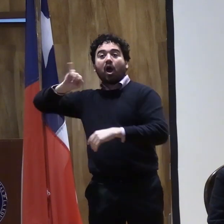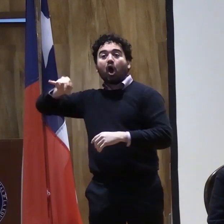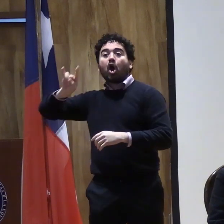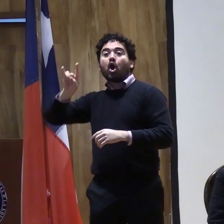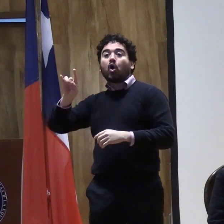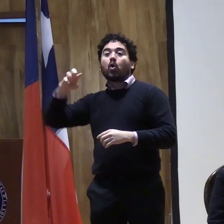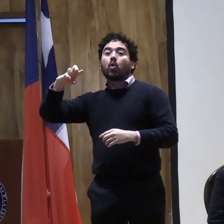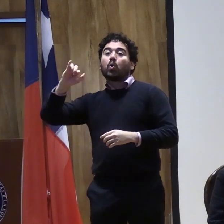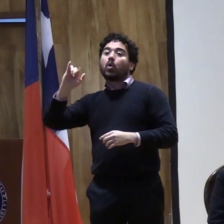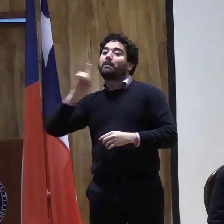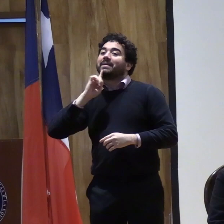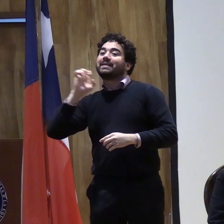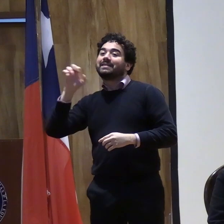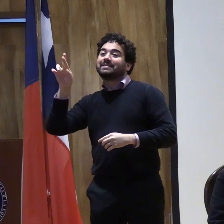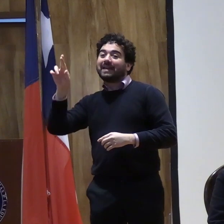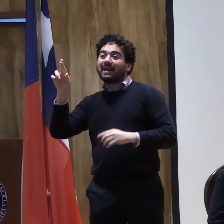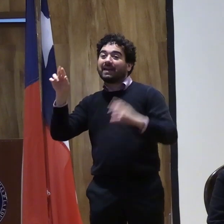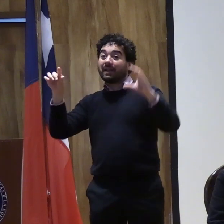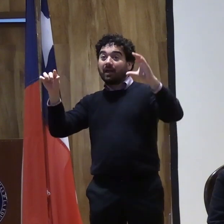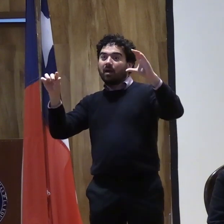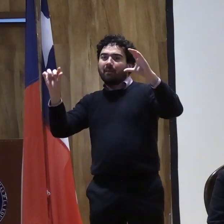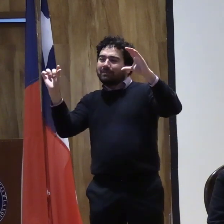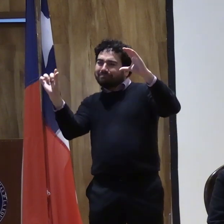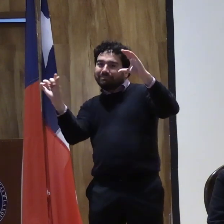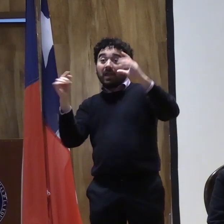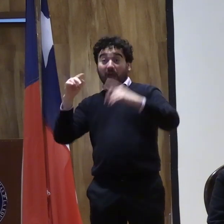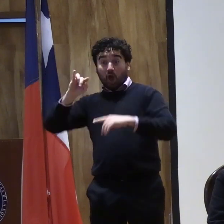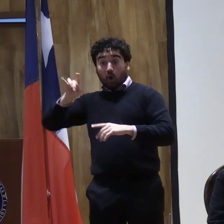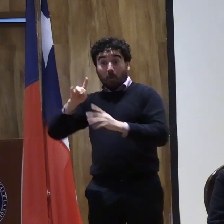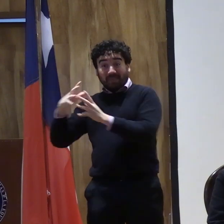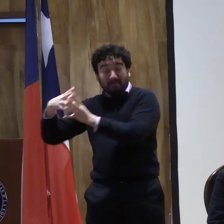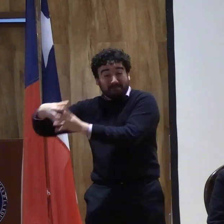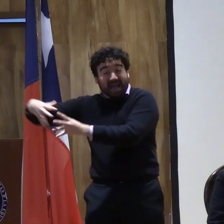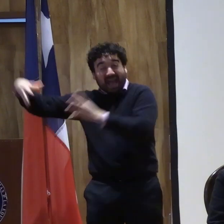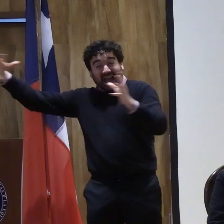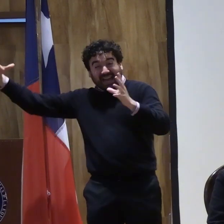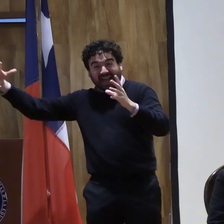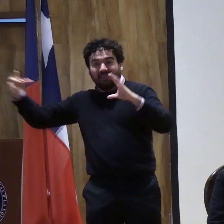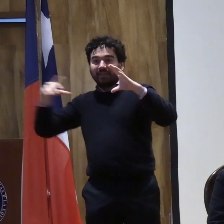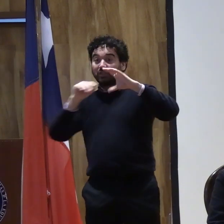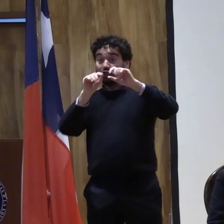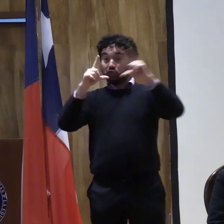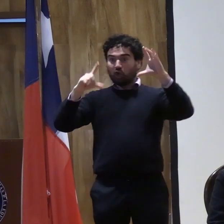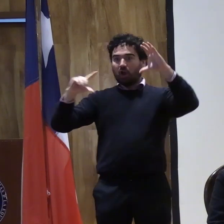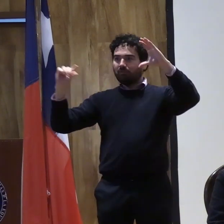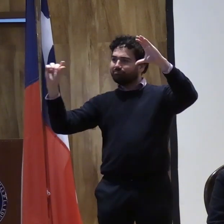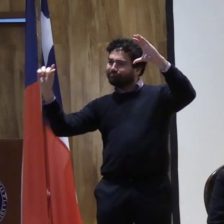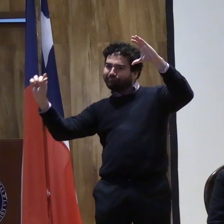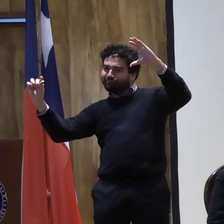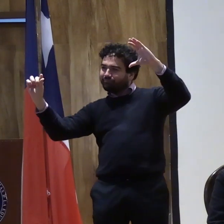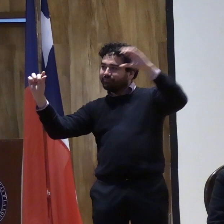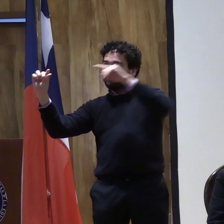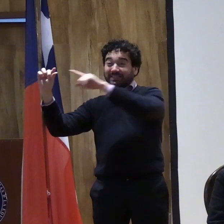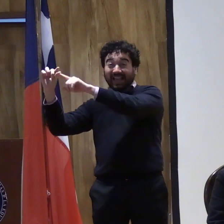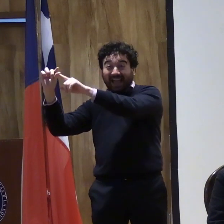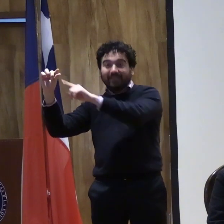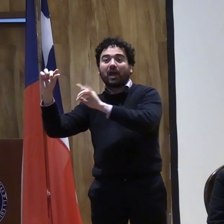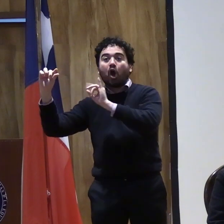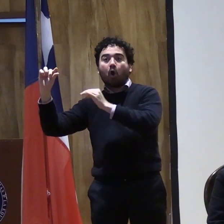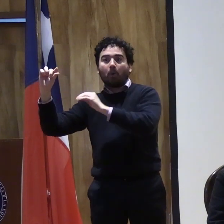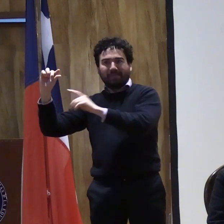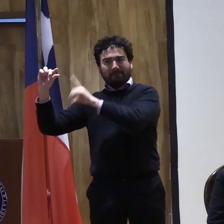que es 1/1000 de la masa del Sol. Y el resto somos todos mucho más chicos. La Tierra